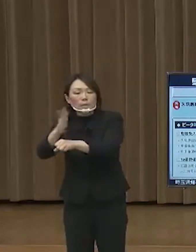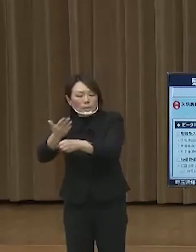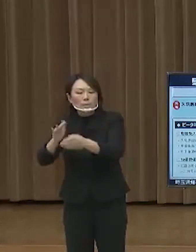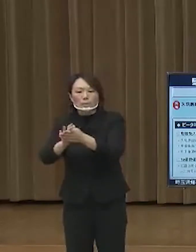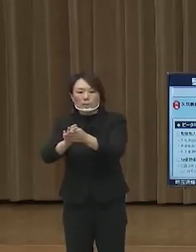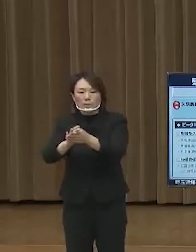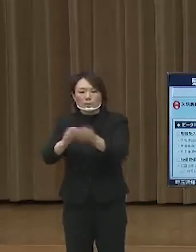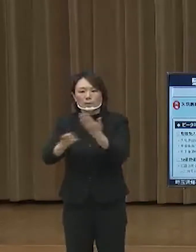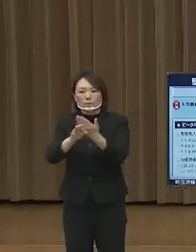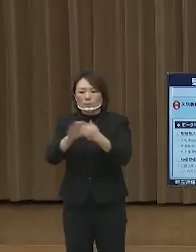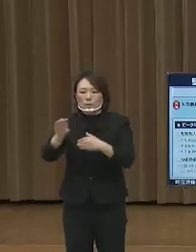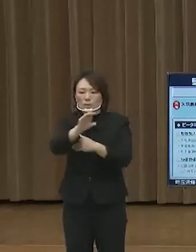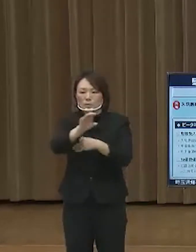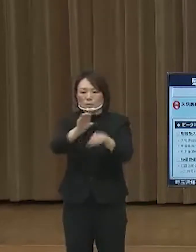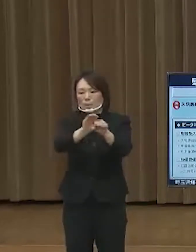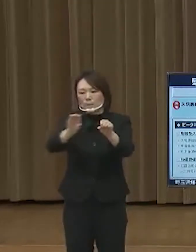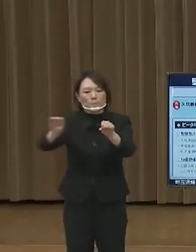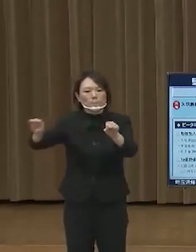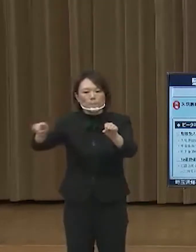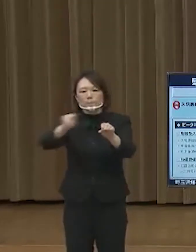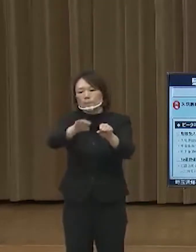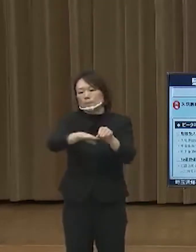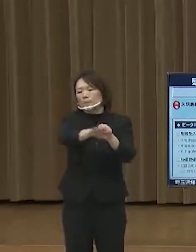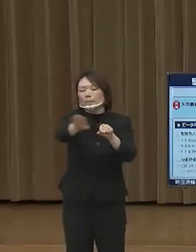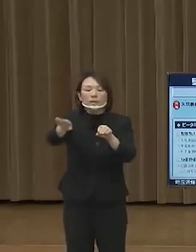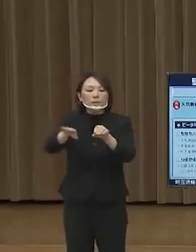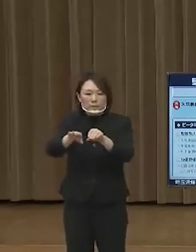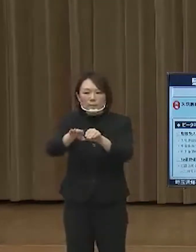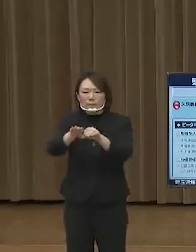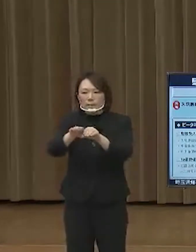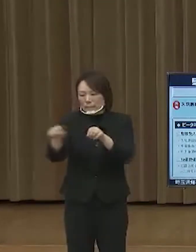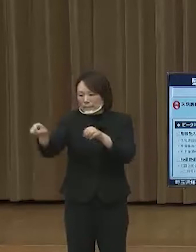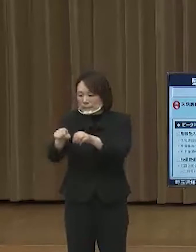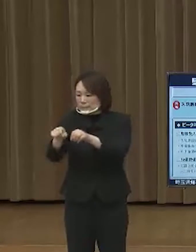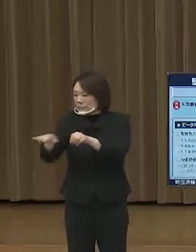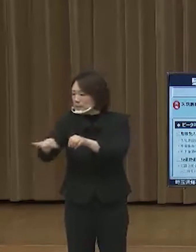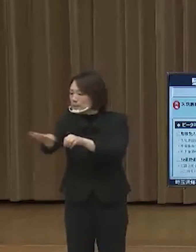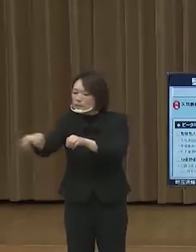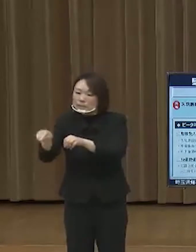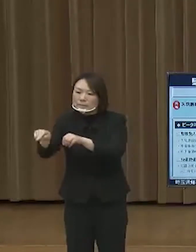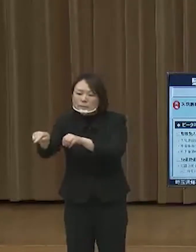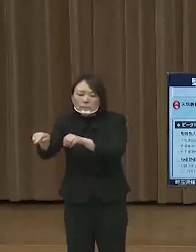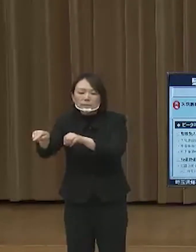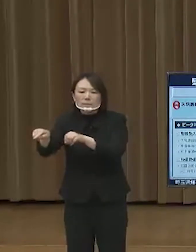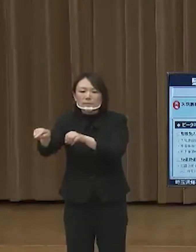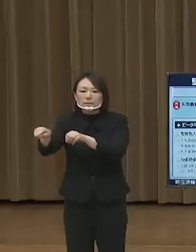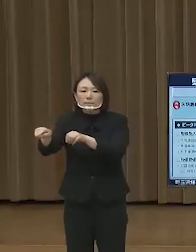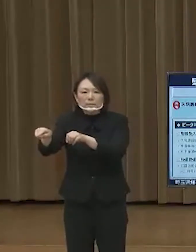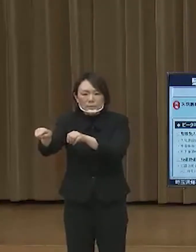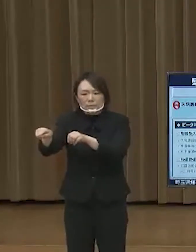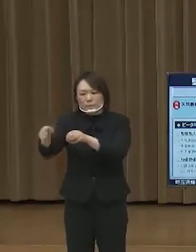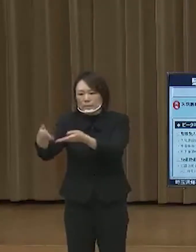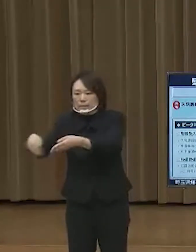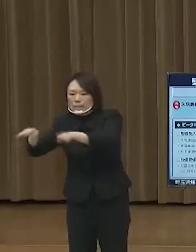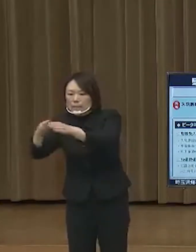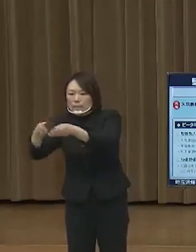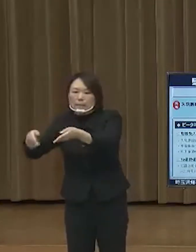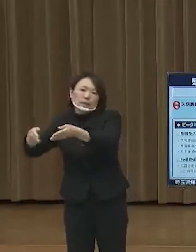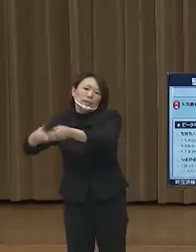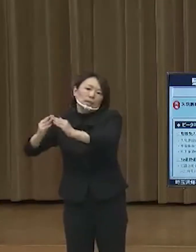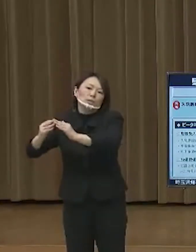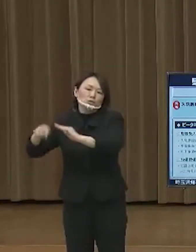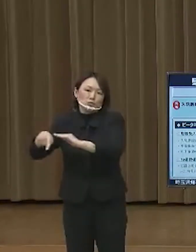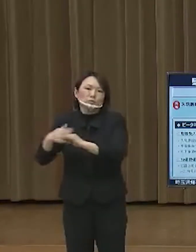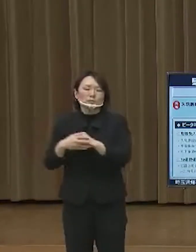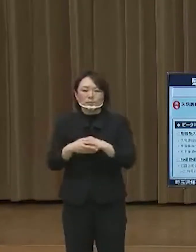るいは敷地内ということですので、すぐそばで手当てすることができる。つまり全く違う遠い場所にどこかの建物を